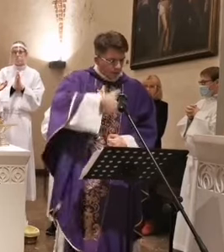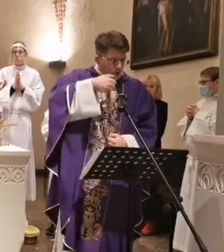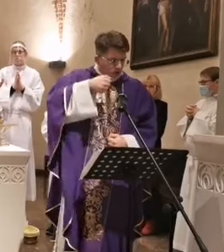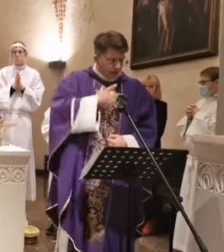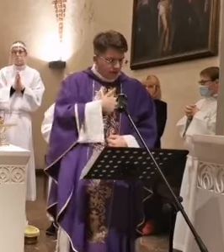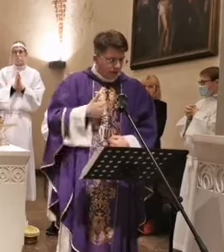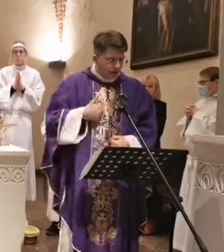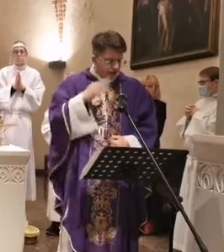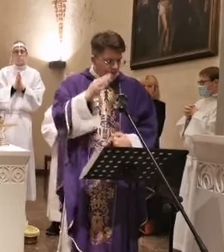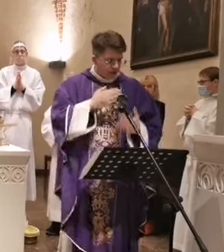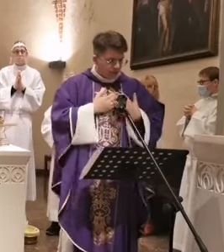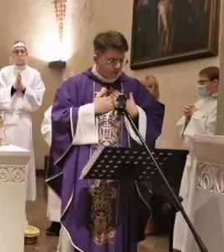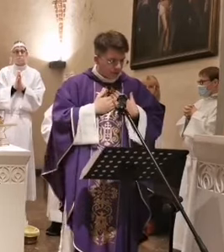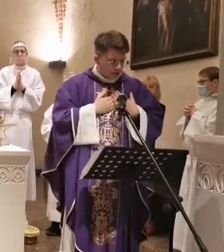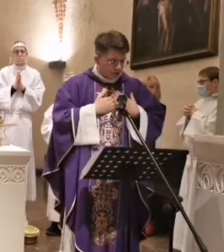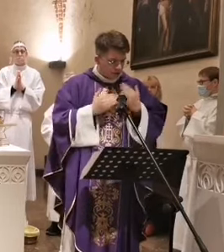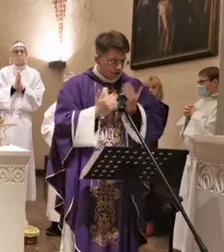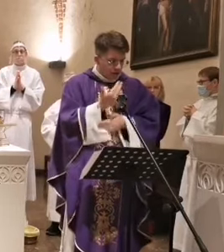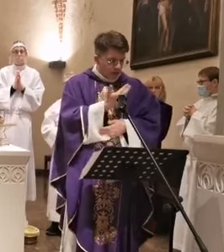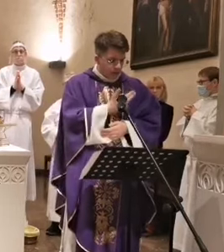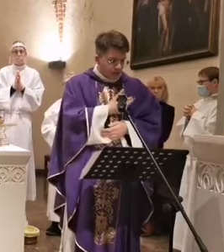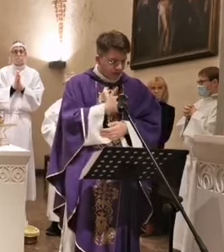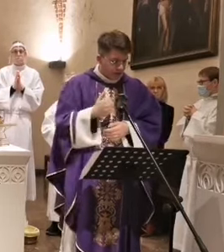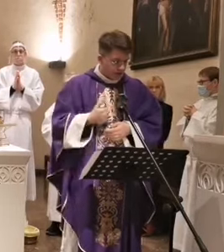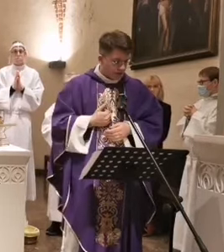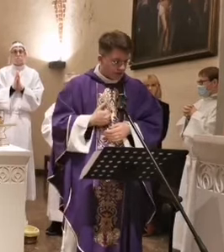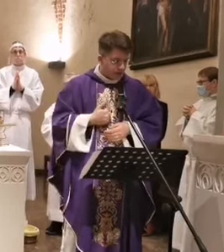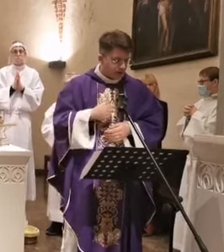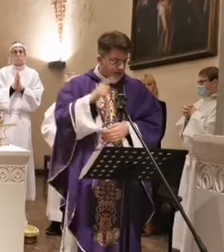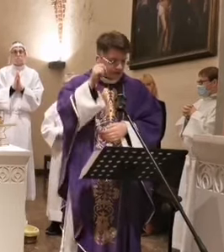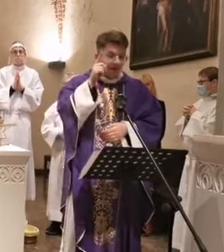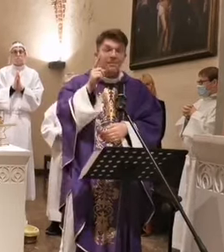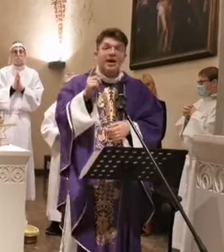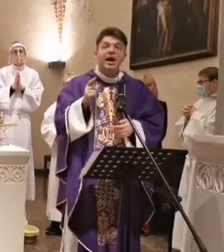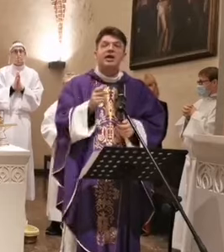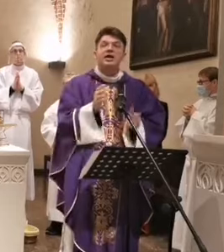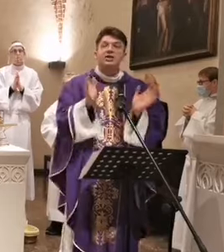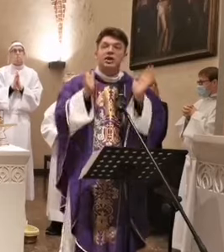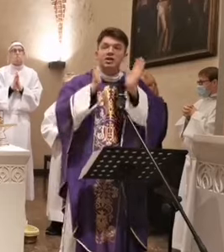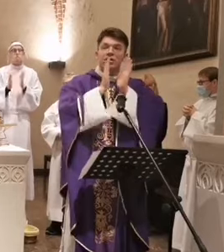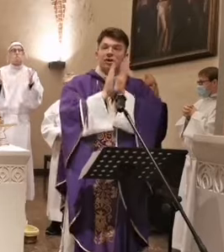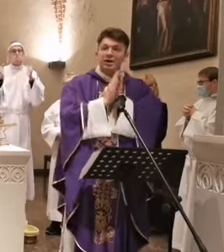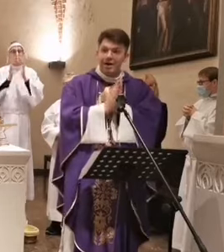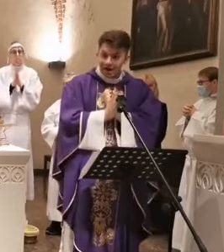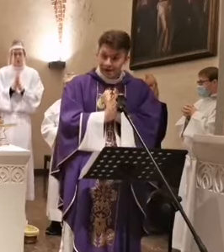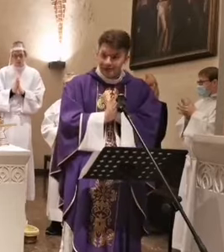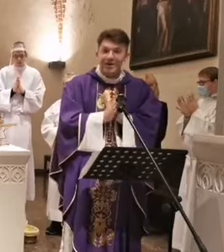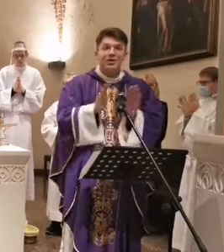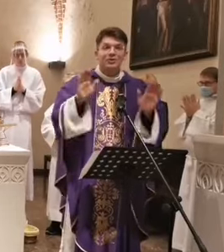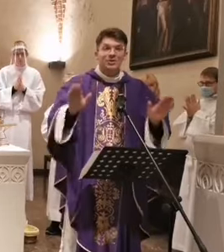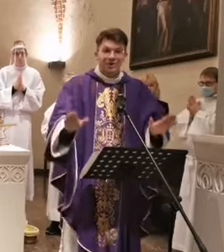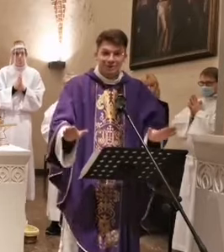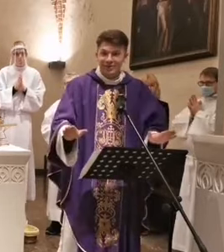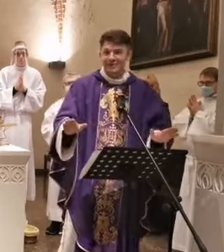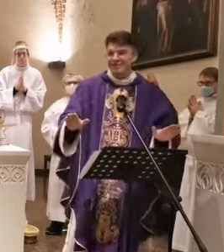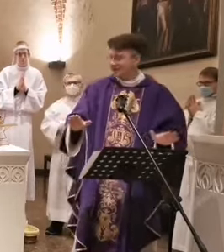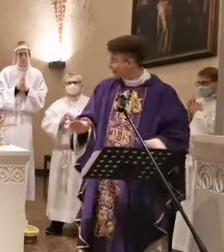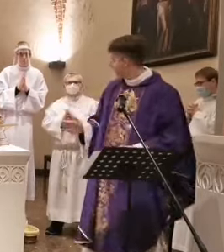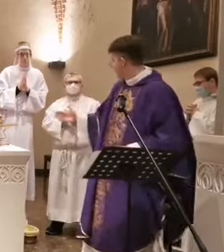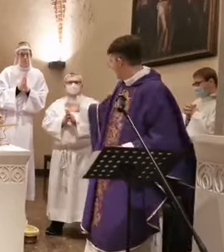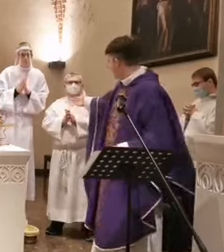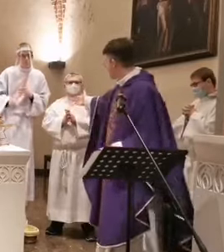misericordia, poćmili nas swoim miłosierdziem, przez Chrystusa, Pana naszego. Usiądź.